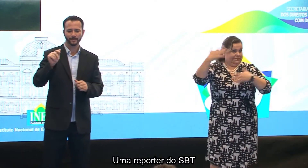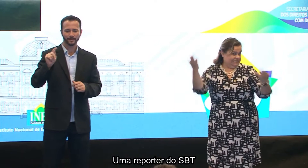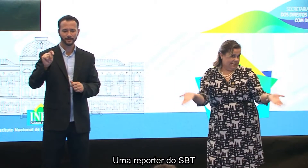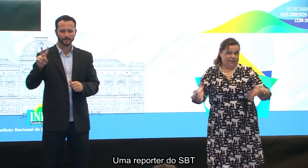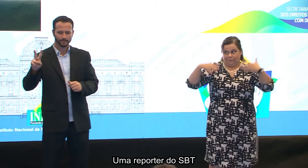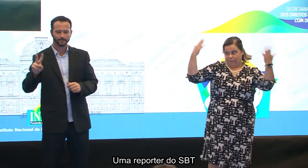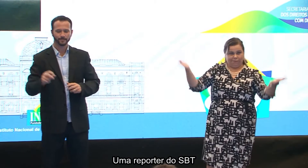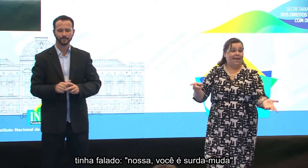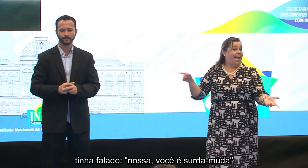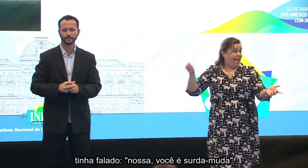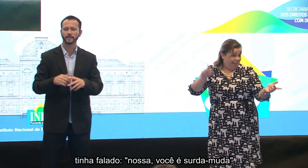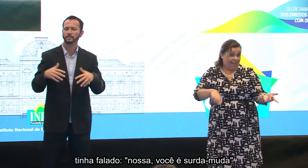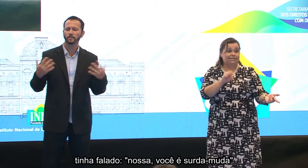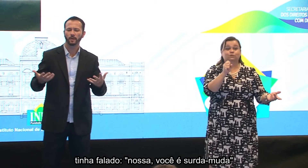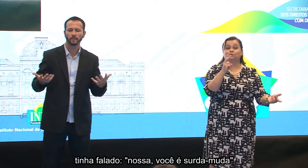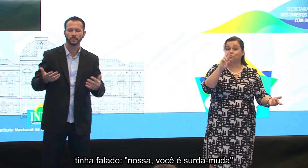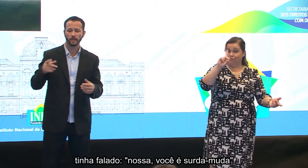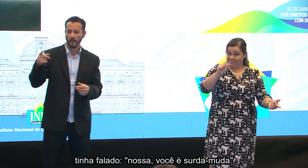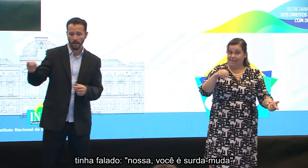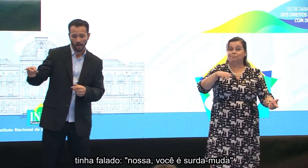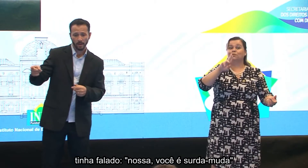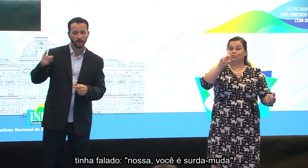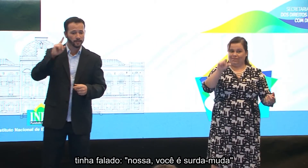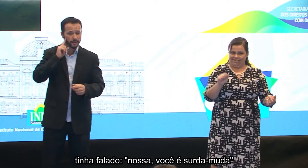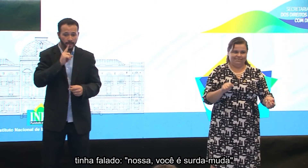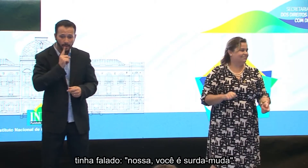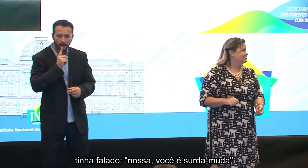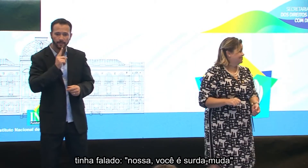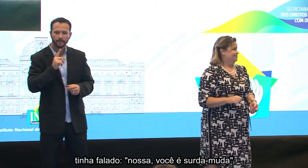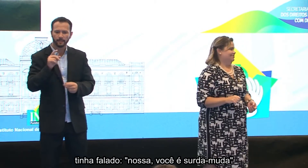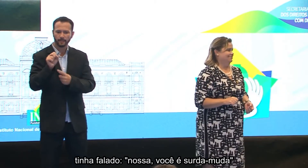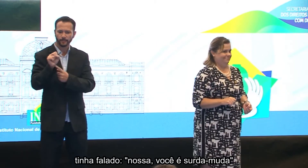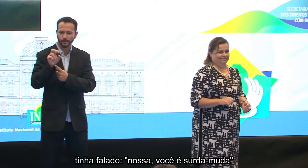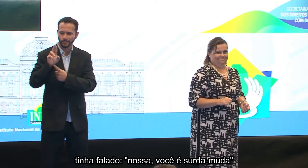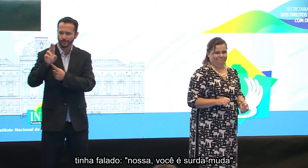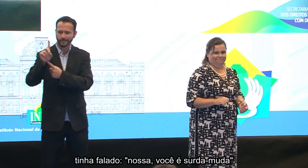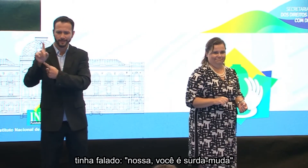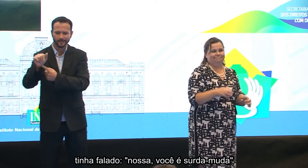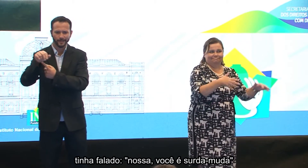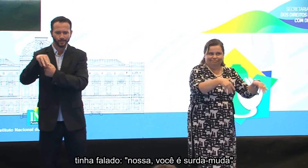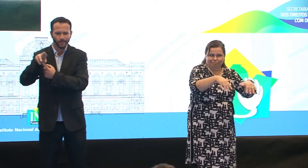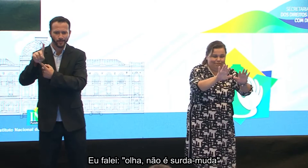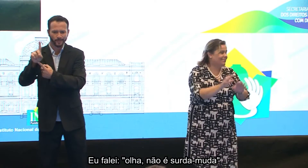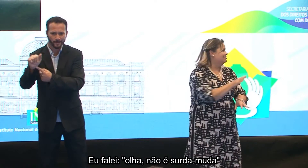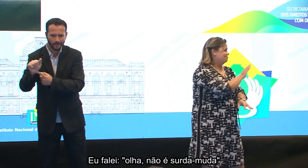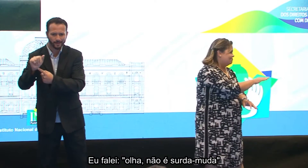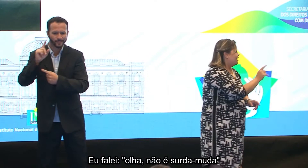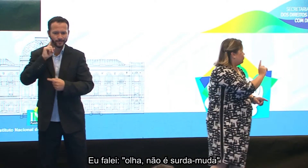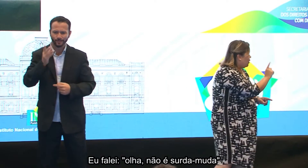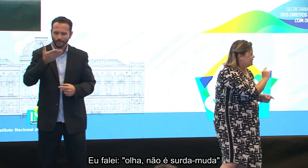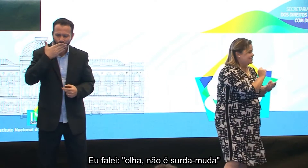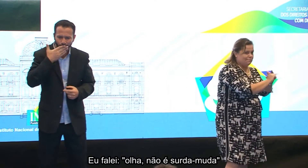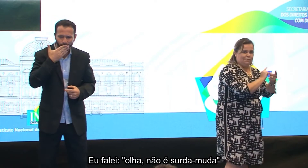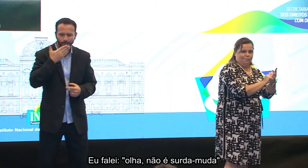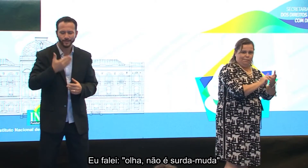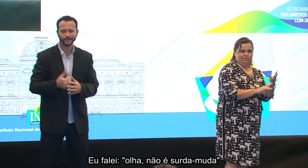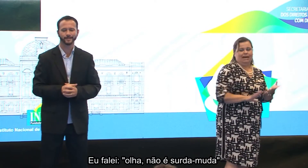SBT tinha falado, nossa, você é surda muda. Aí eu falei, olha, não é